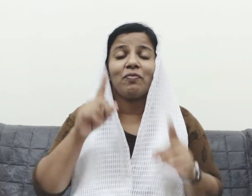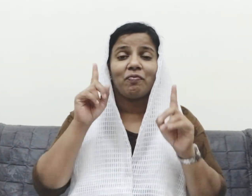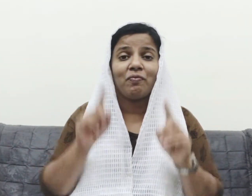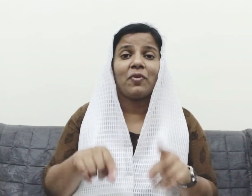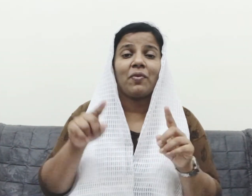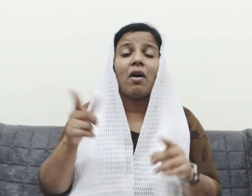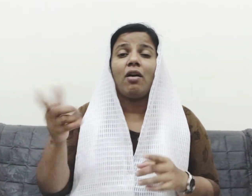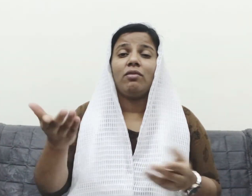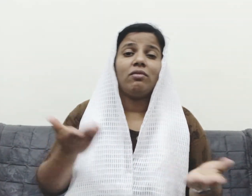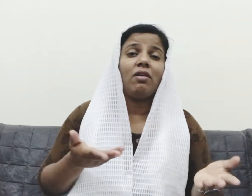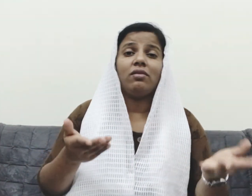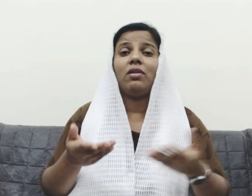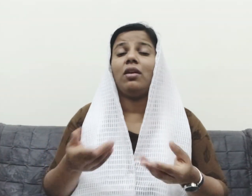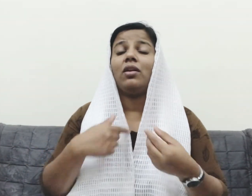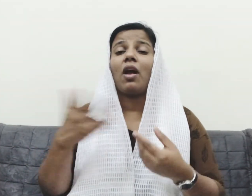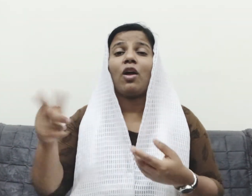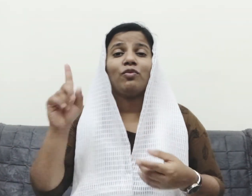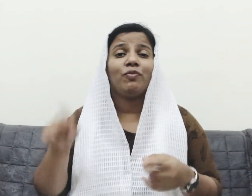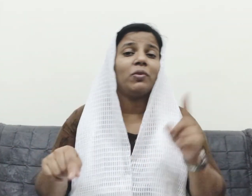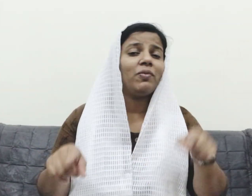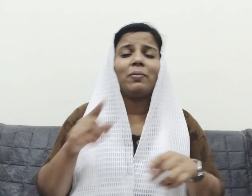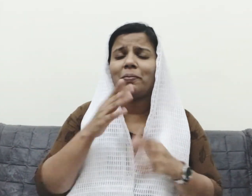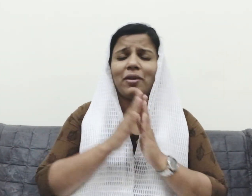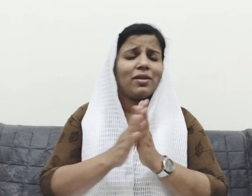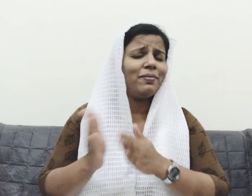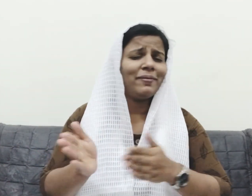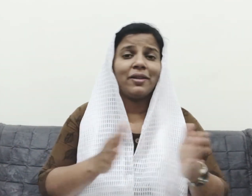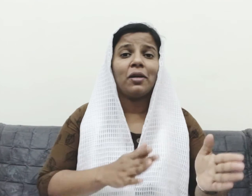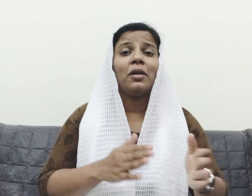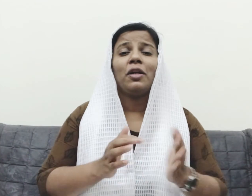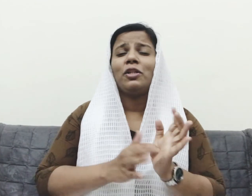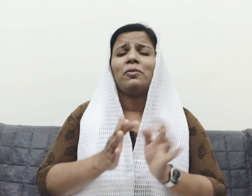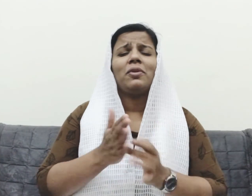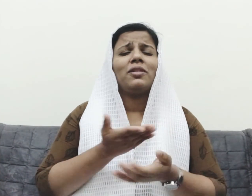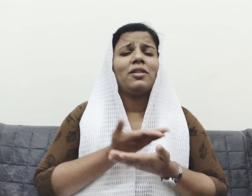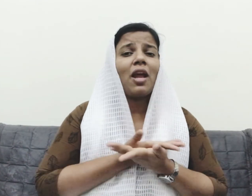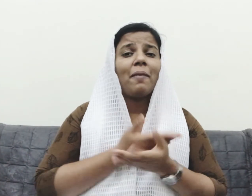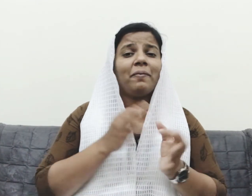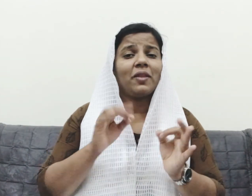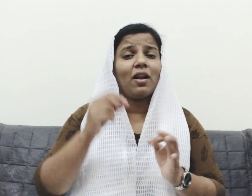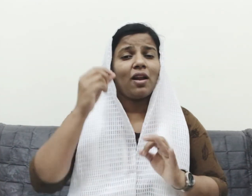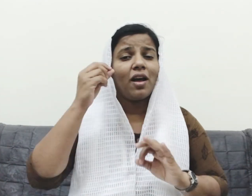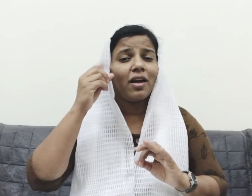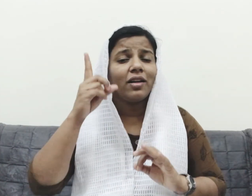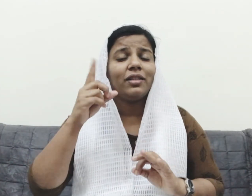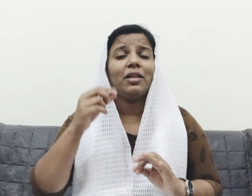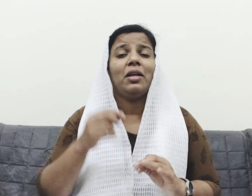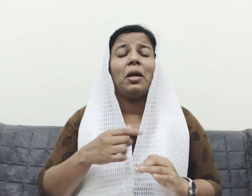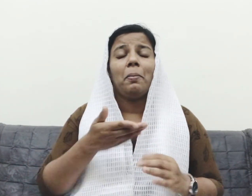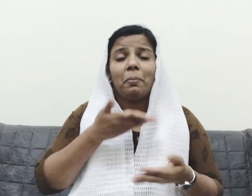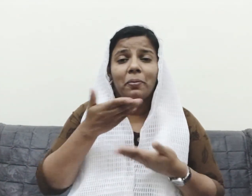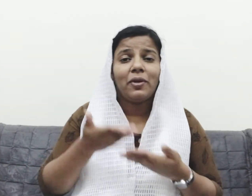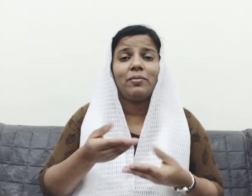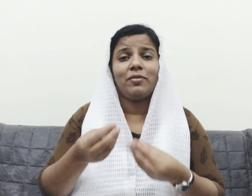എനിക്കത് ഇത് എന്നൊക്കെ പ്രാർത്ഥിക്കുന്നതിന് പകരം അപ്പം അങ്ങയുടെ സ്നേഹമൊന്നറിയാൻ, അതൊന്ന് മനസ്സിലാക്കിയെടുക്കുവാൻ,